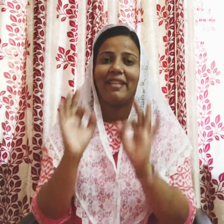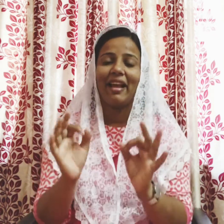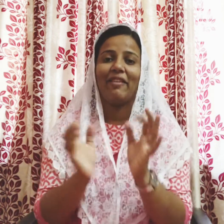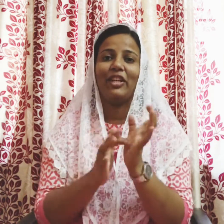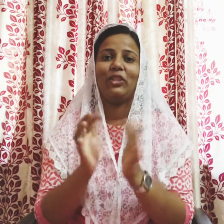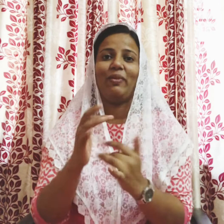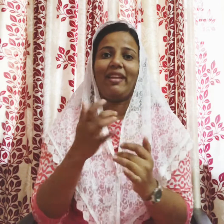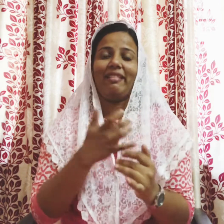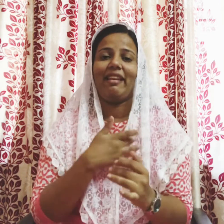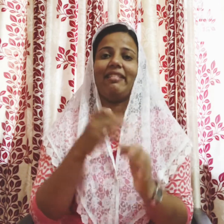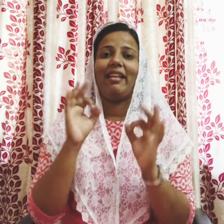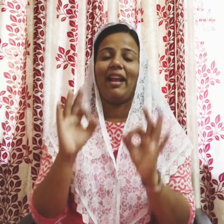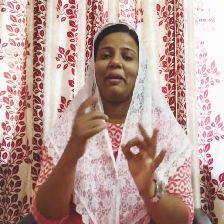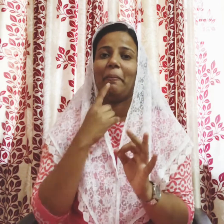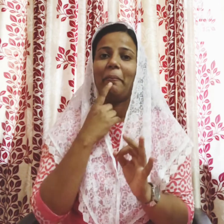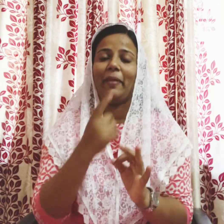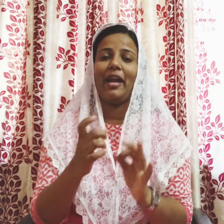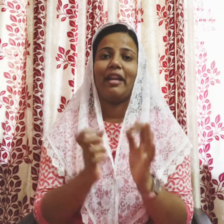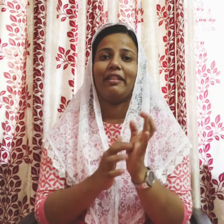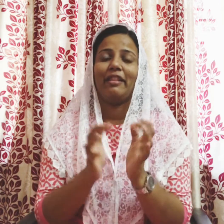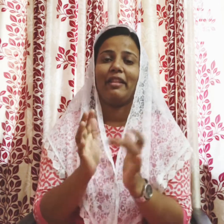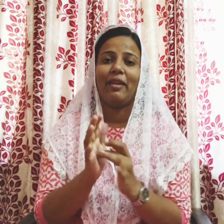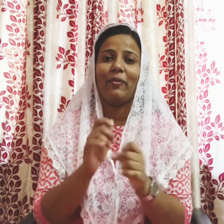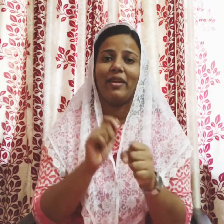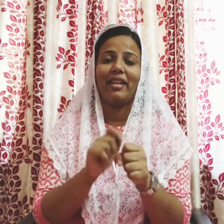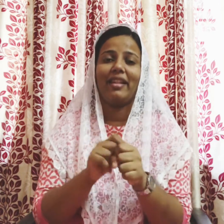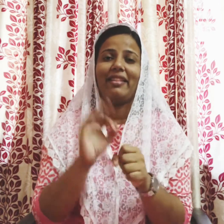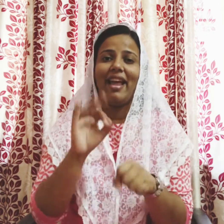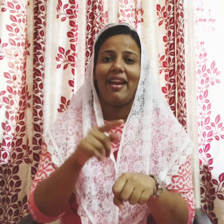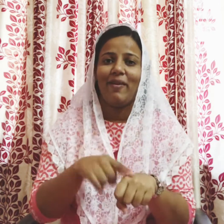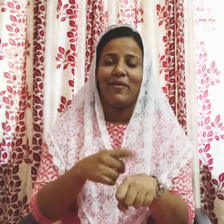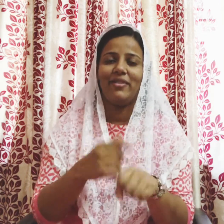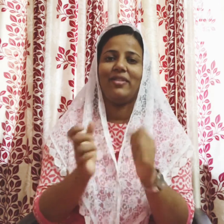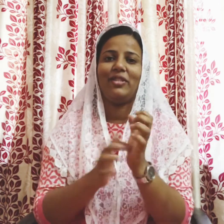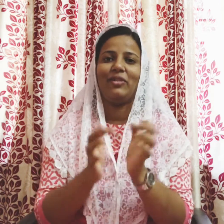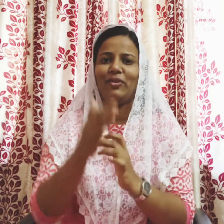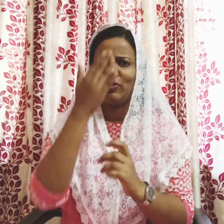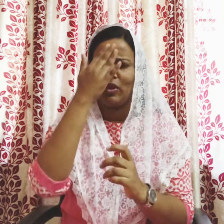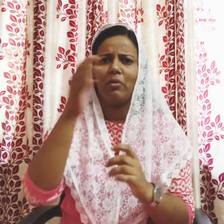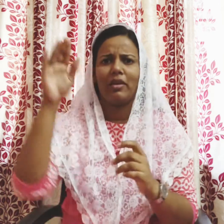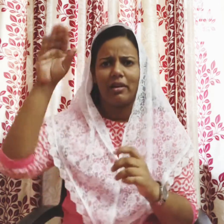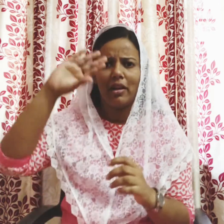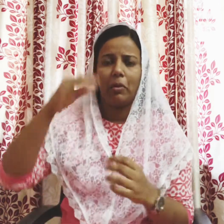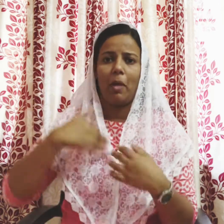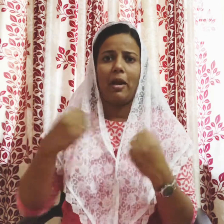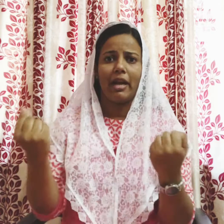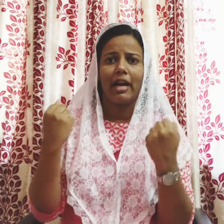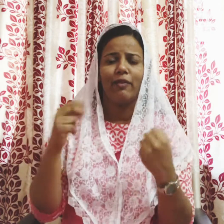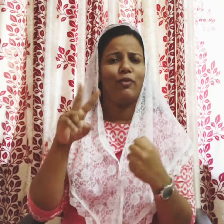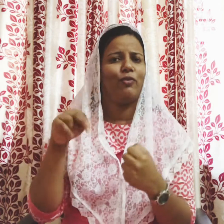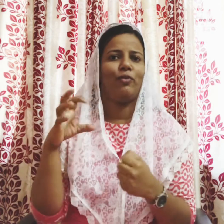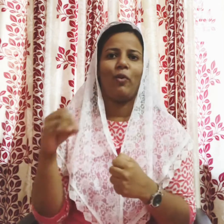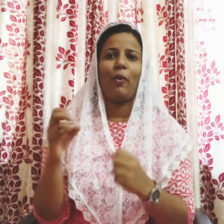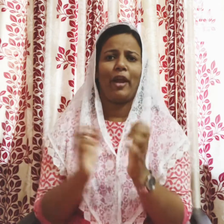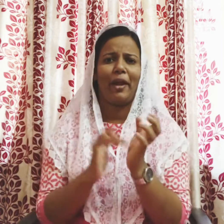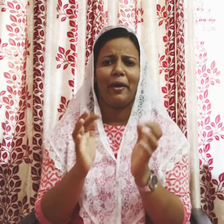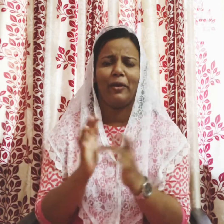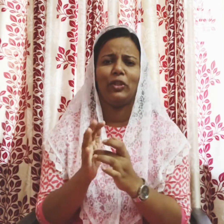ദയ എന്നേക്കുമുള്ളതെന്ന് പറയുവാൻ നമ്മുടെ ജീവിതത്തിൽ തന്നിരിക്കുന്ന നല്ല അവസരങ്ങൾക്കായിട്ട് നമുക്ക് സ്തോത്രം ചെയ്തു. കൃപയാണ്, നമ്മുടെ യോഗ്യത കൊണ്ടല്ല നമ്മൾ ഉണർന്നത്,